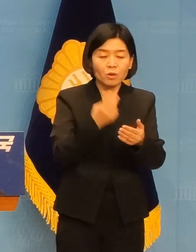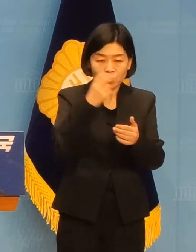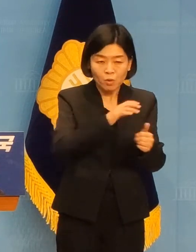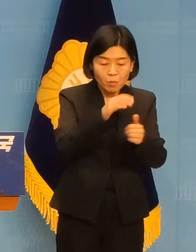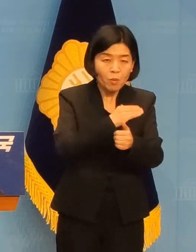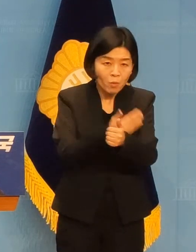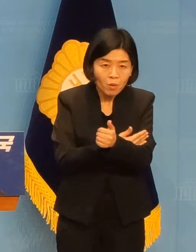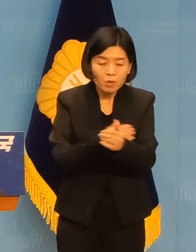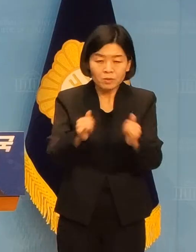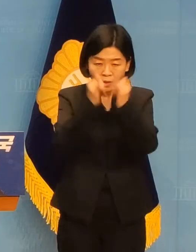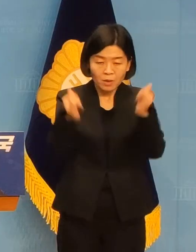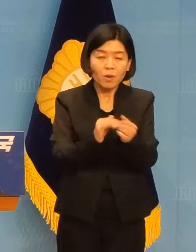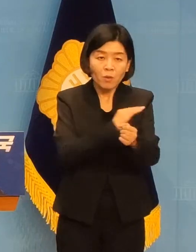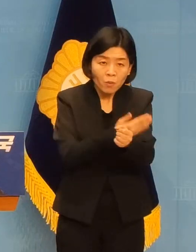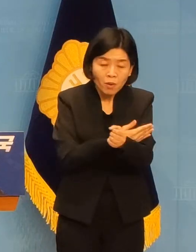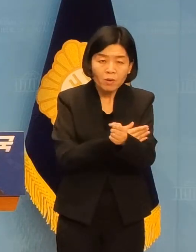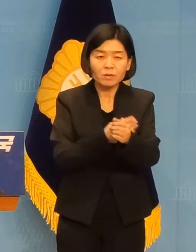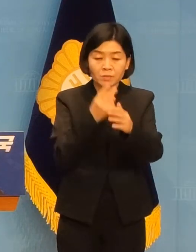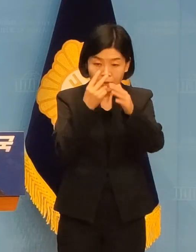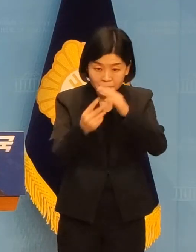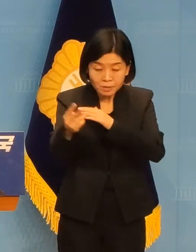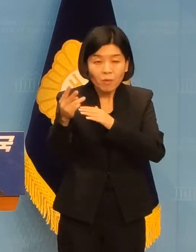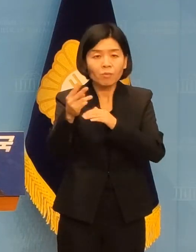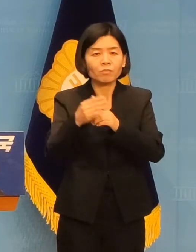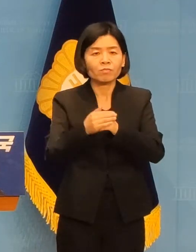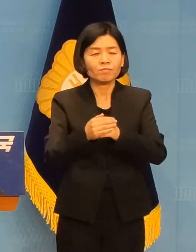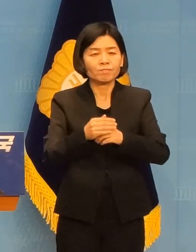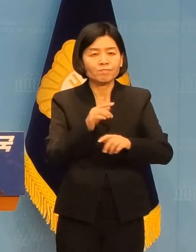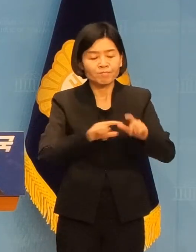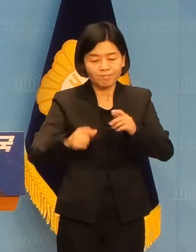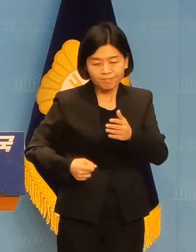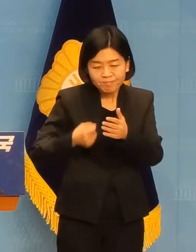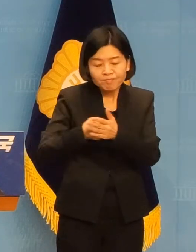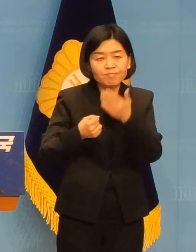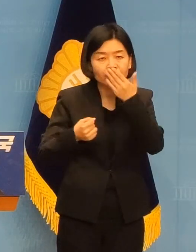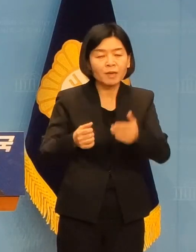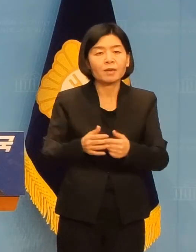비전은 맘다니보다 더 담대합니다.